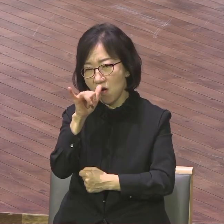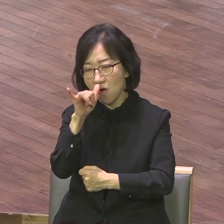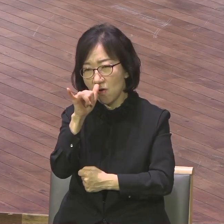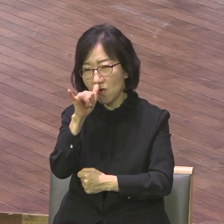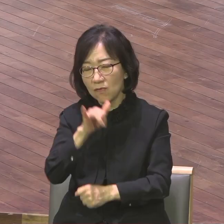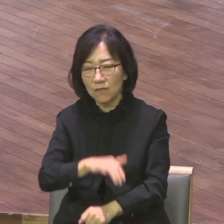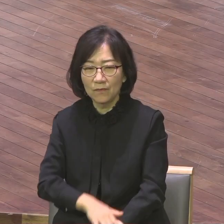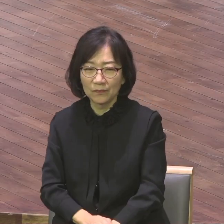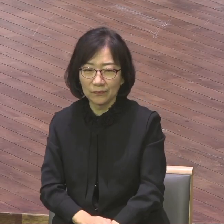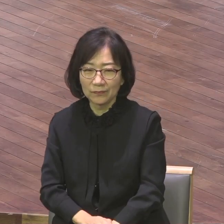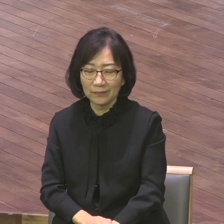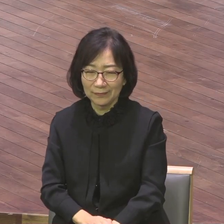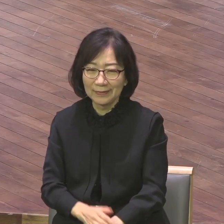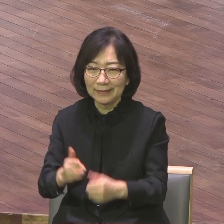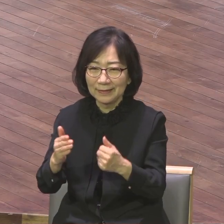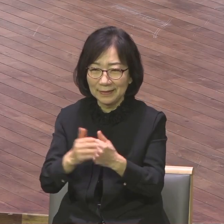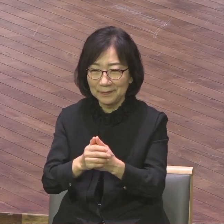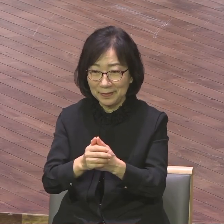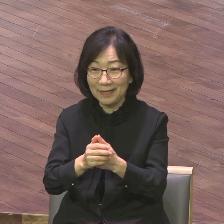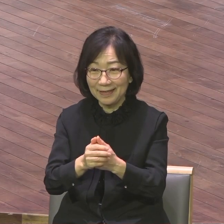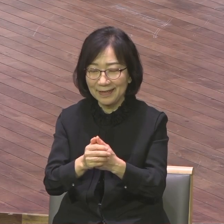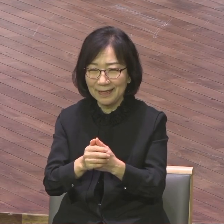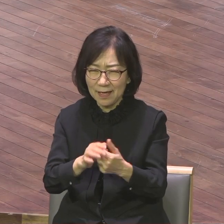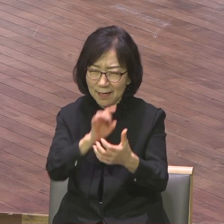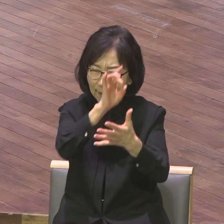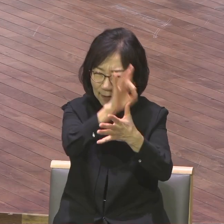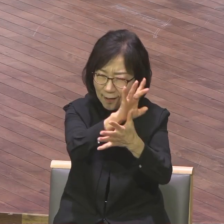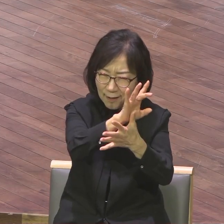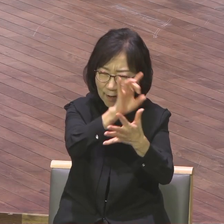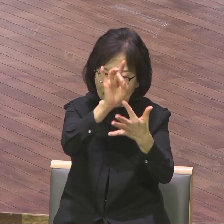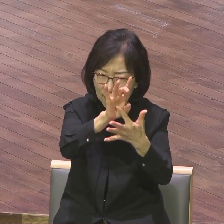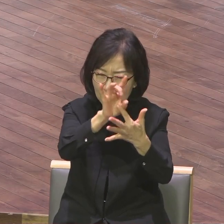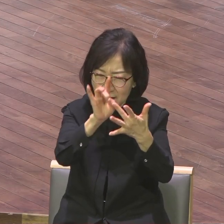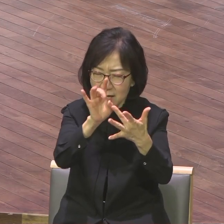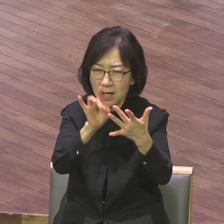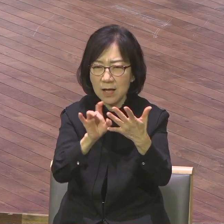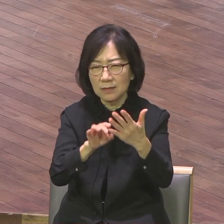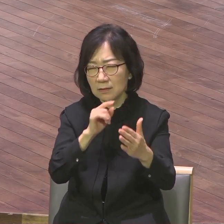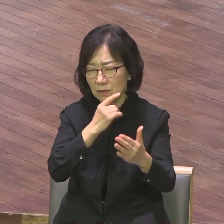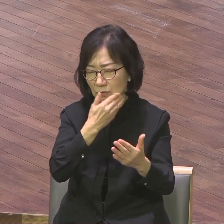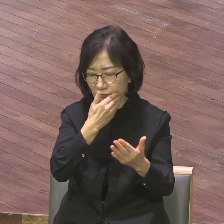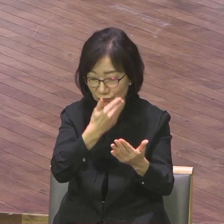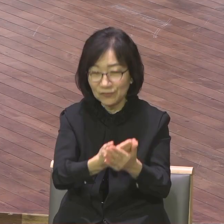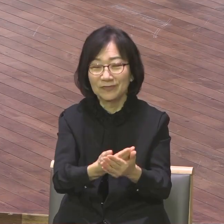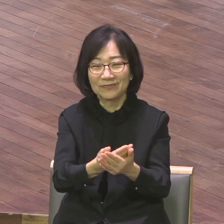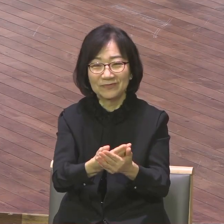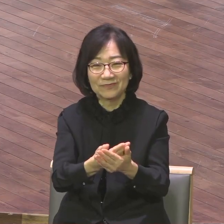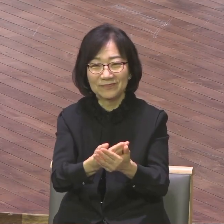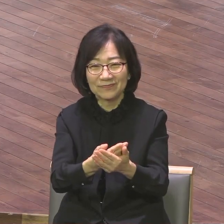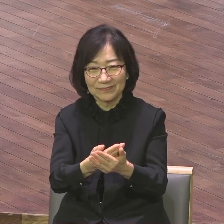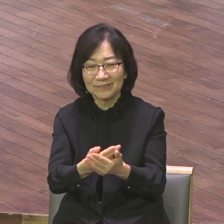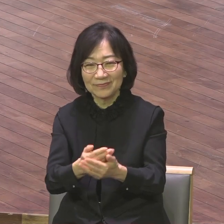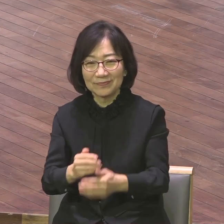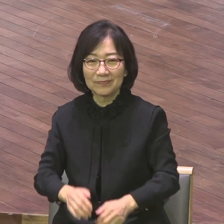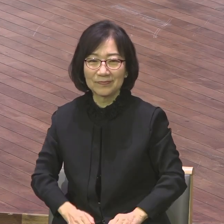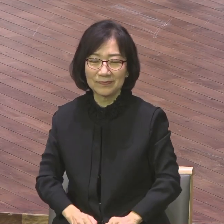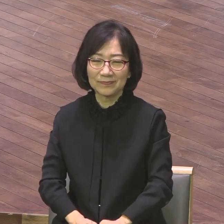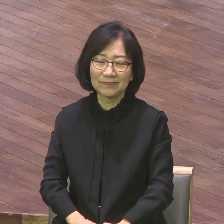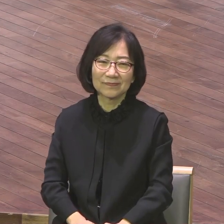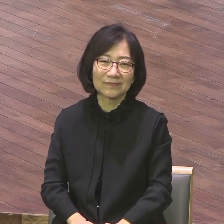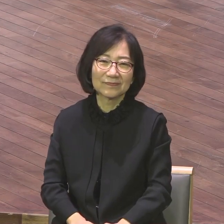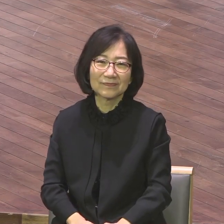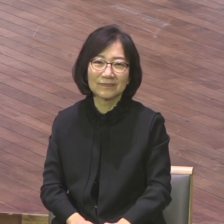그렇게 믿으시기 바랍니다. 하나하나 영적 의미가 있어요. 그 영적으로 들어가야 됩니다. 영적으로 소화시켜야